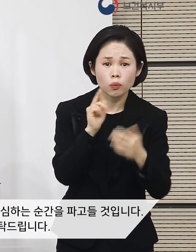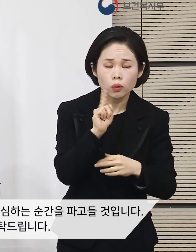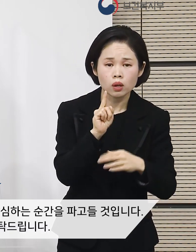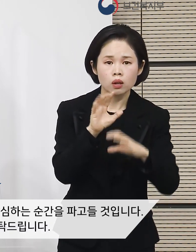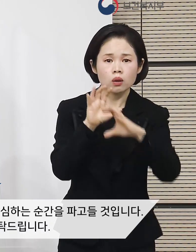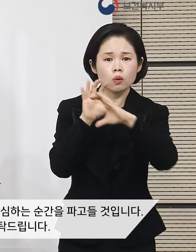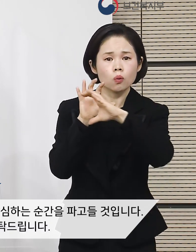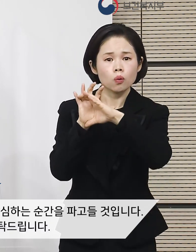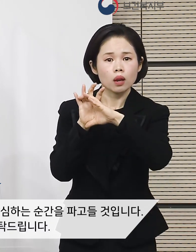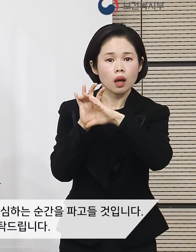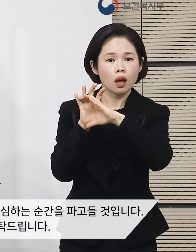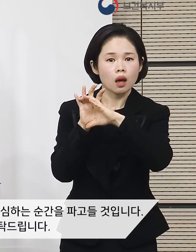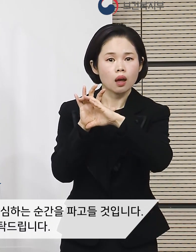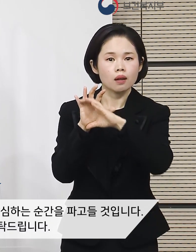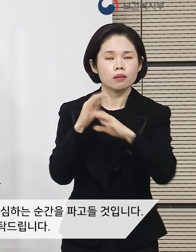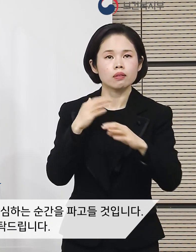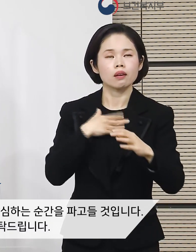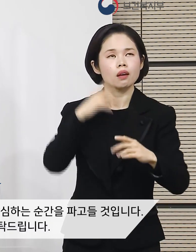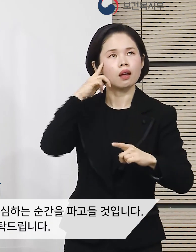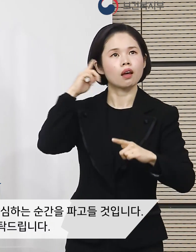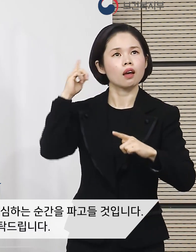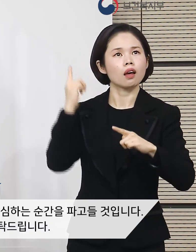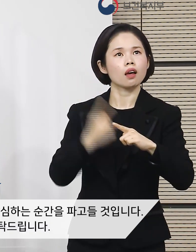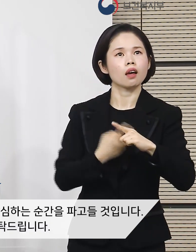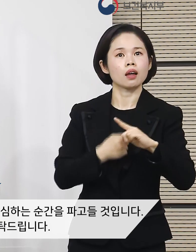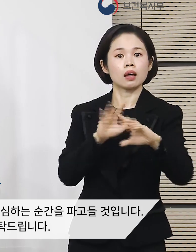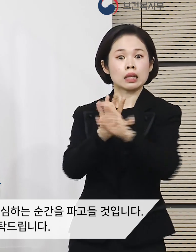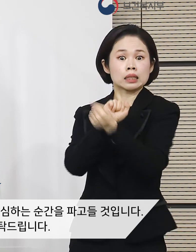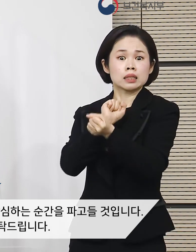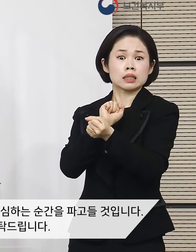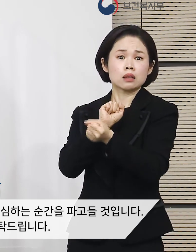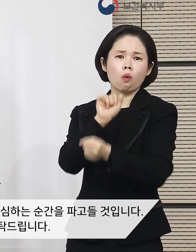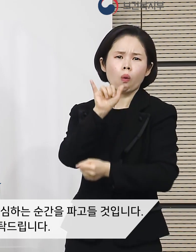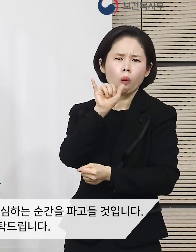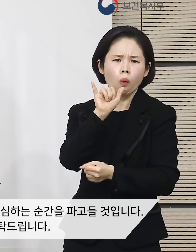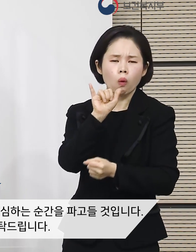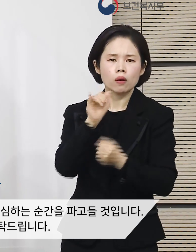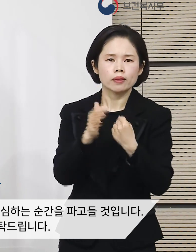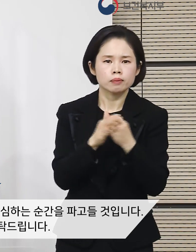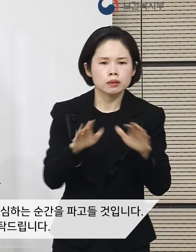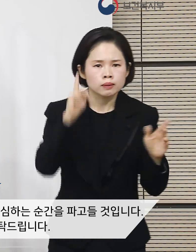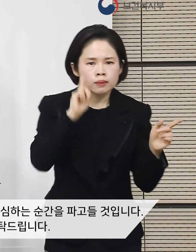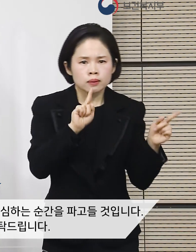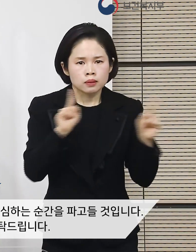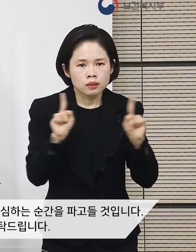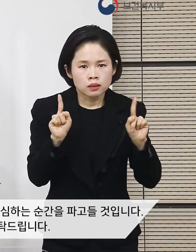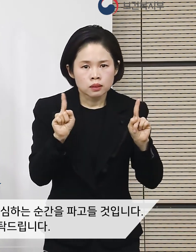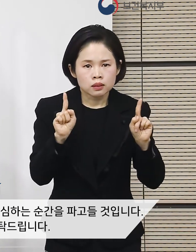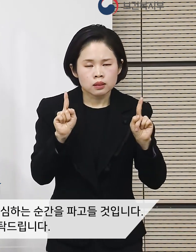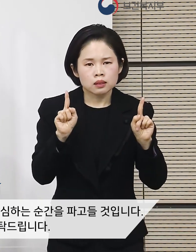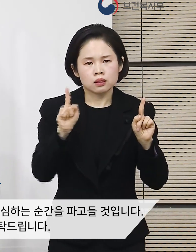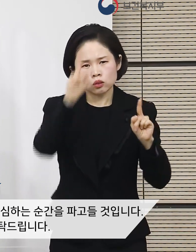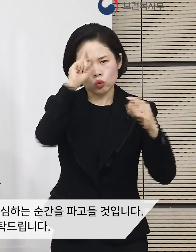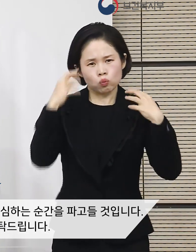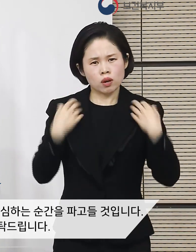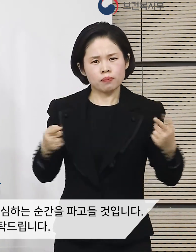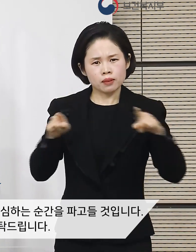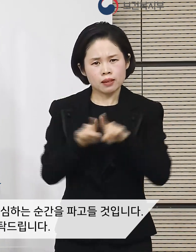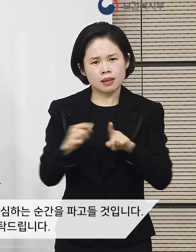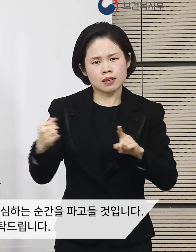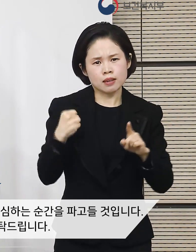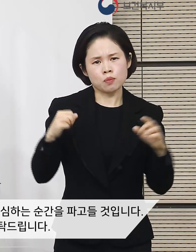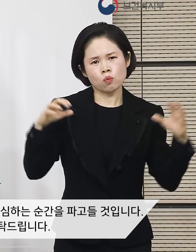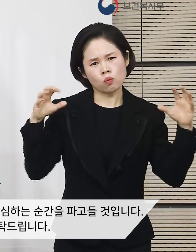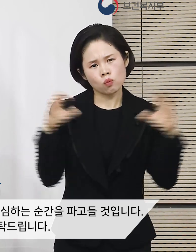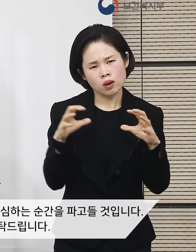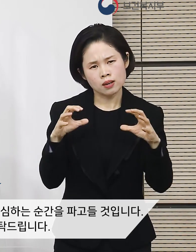우리가 경험한 것처럼 코로나19는 우리가 방심하는 순간을 파고들 것입니다. 조금만 더 긴장을 유지하며